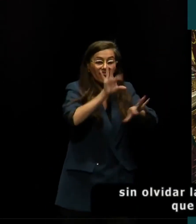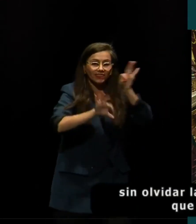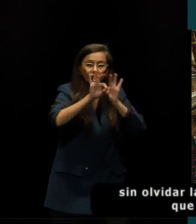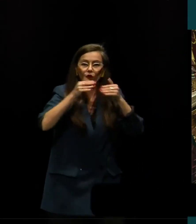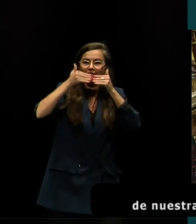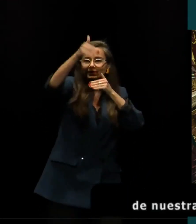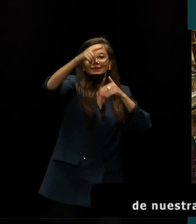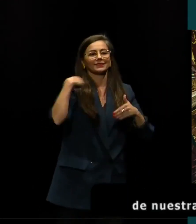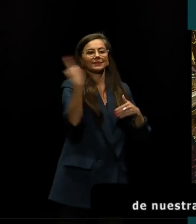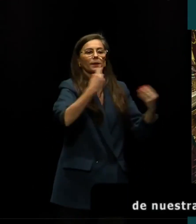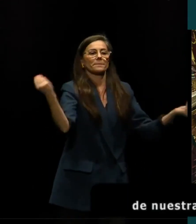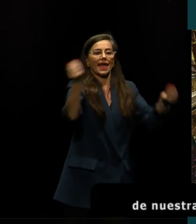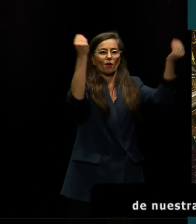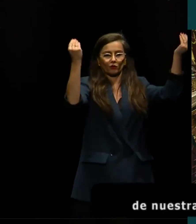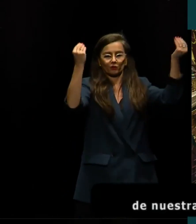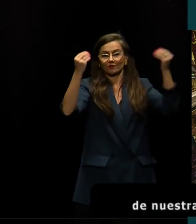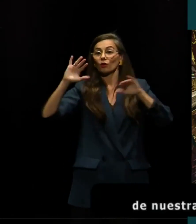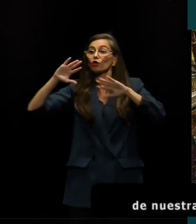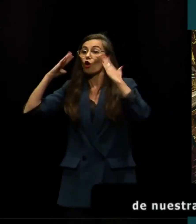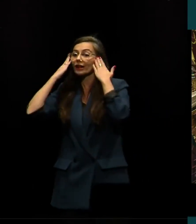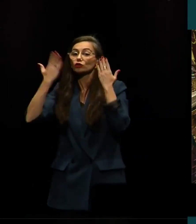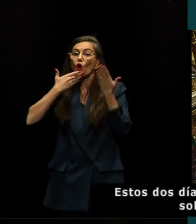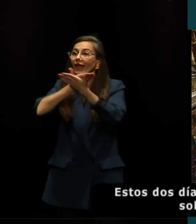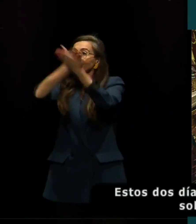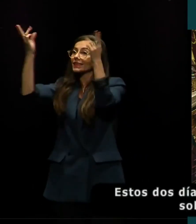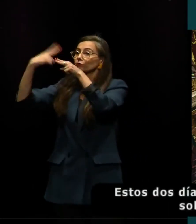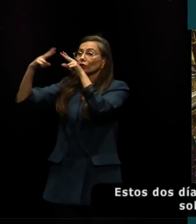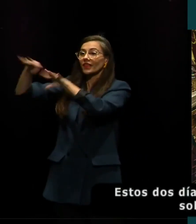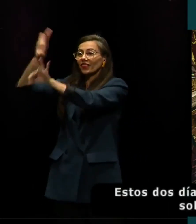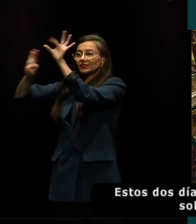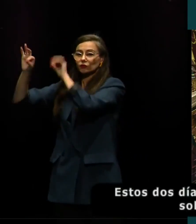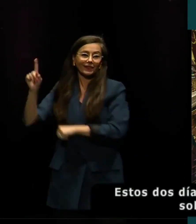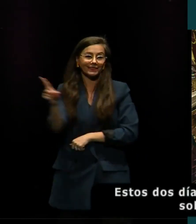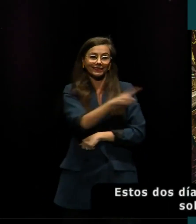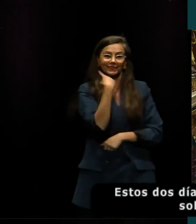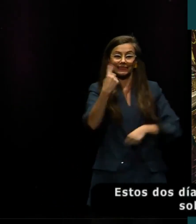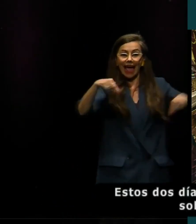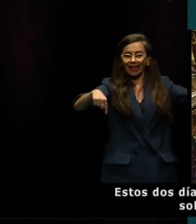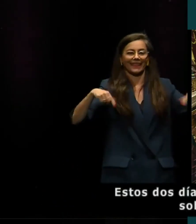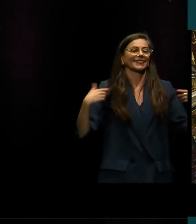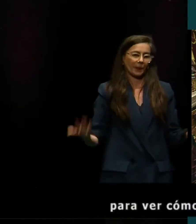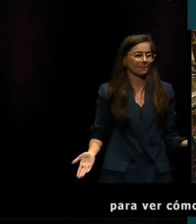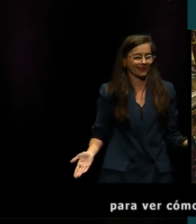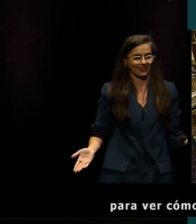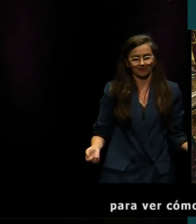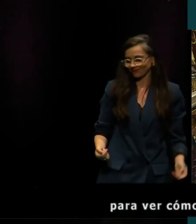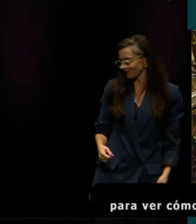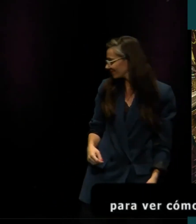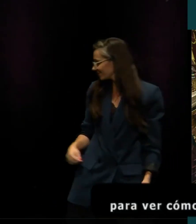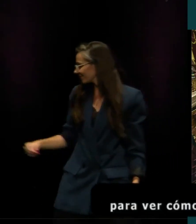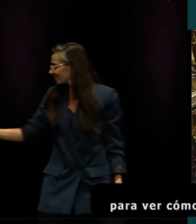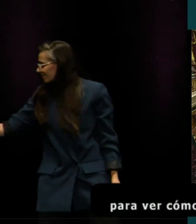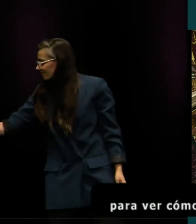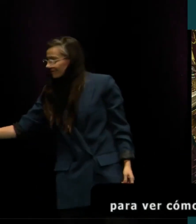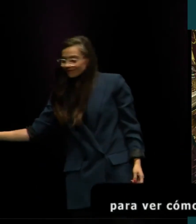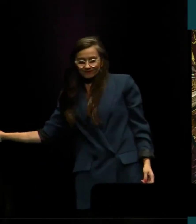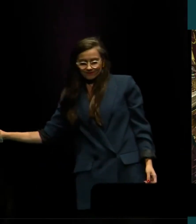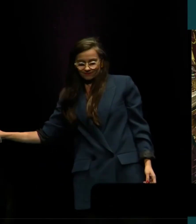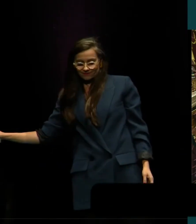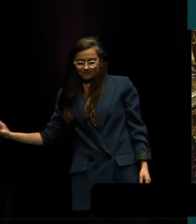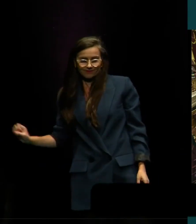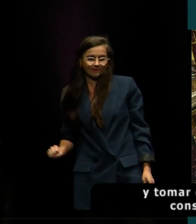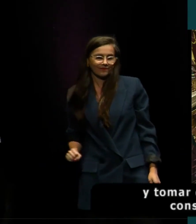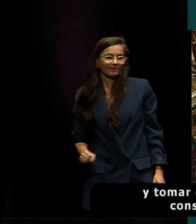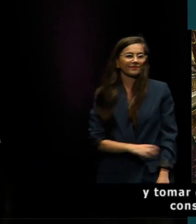mejorar y tomar decisiones en consecuencia para mejorar nuestro futuro. Al igual que en otros foros, a nivel político,